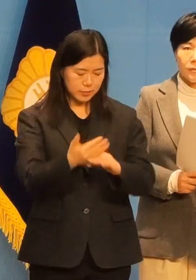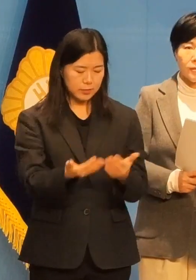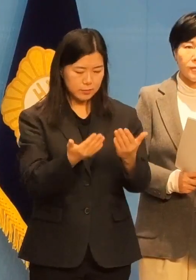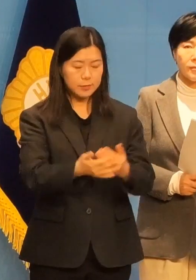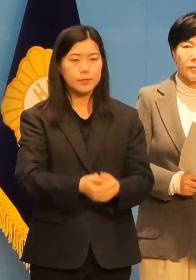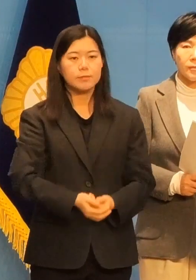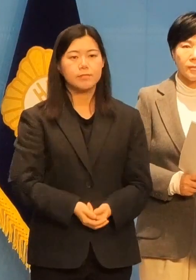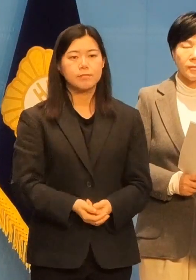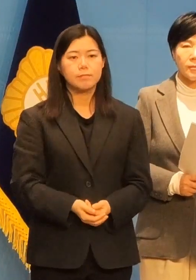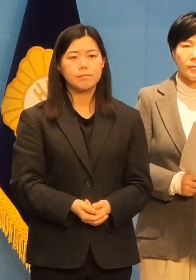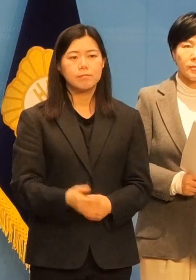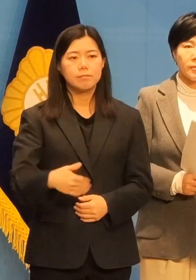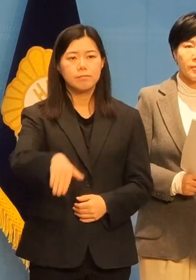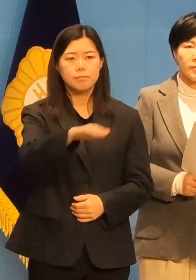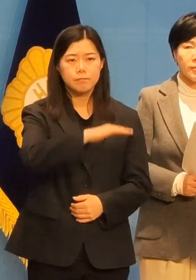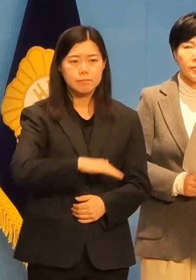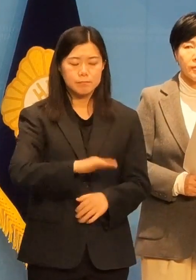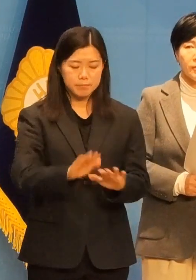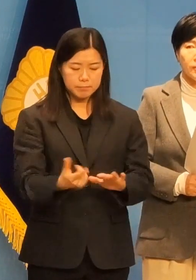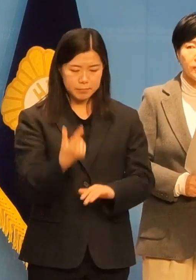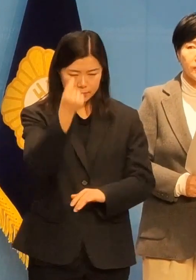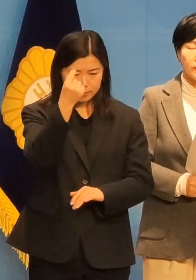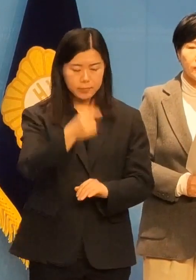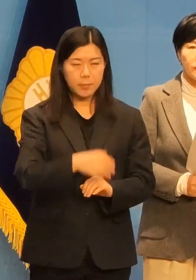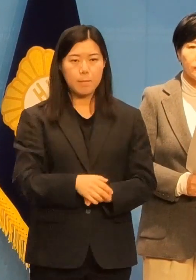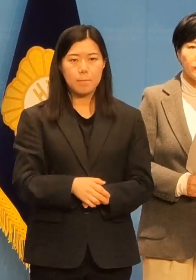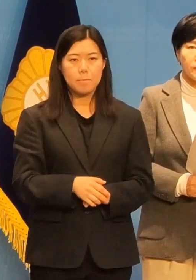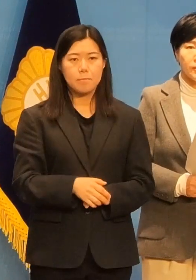드립니다. 우리는 어수속히